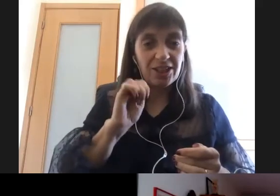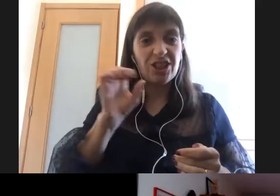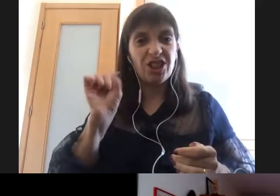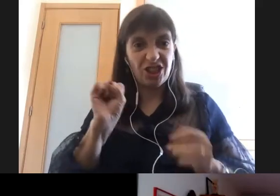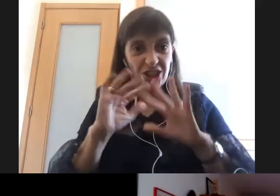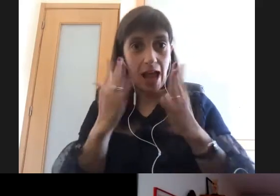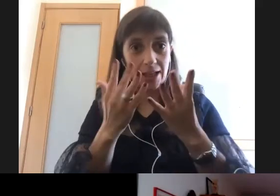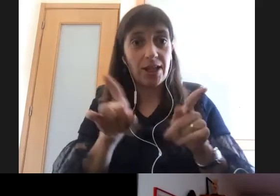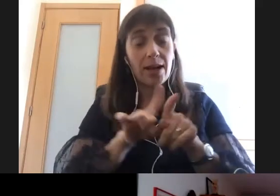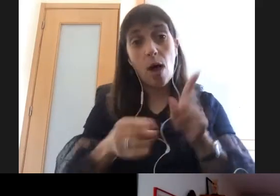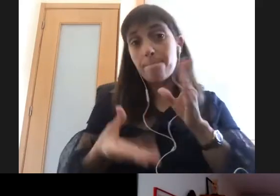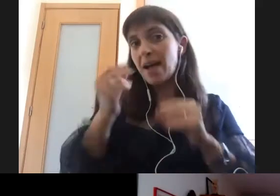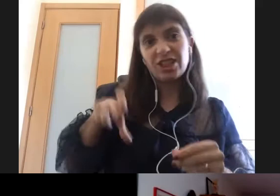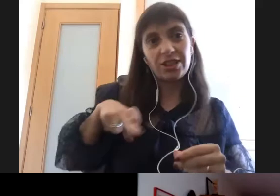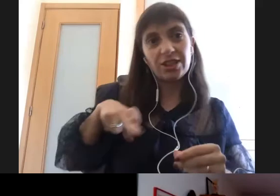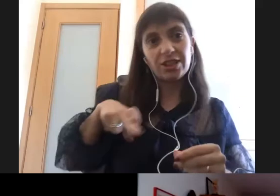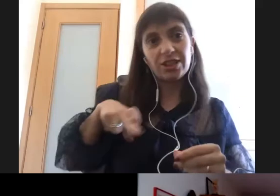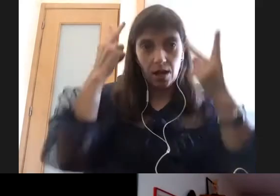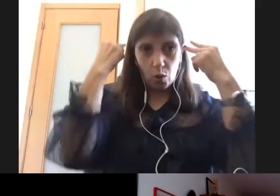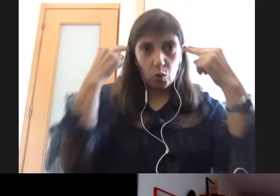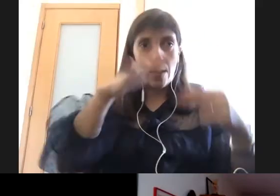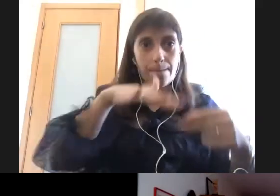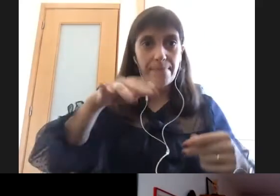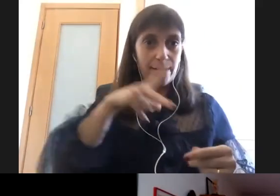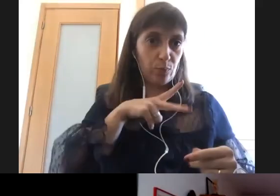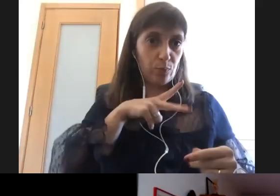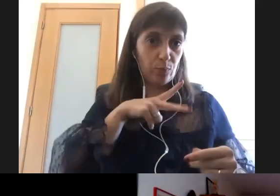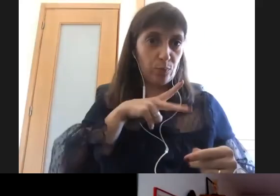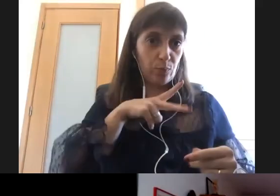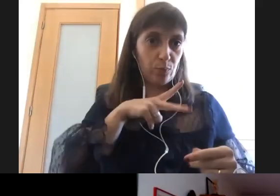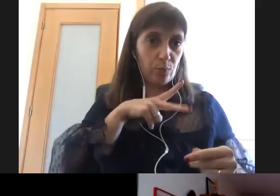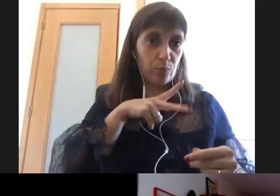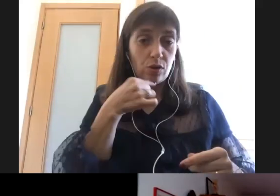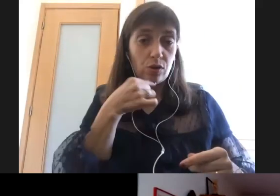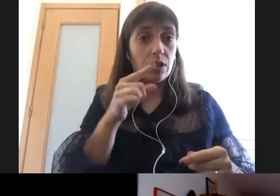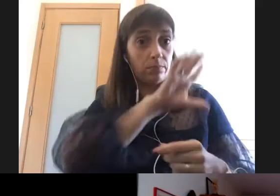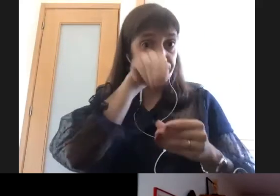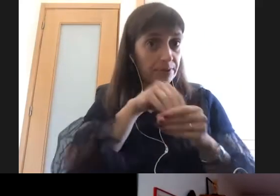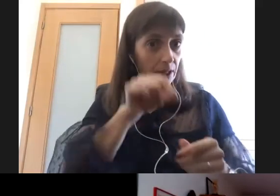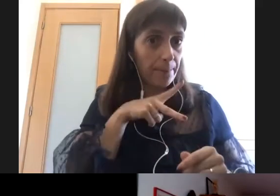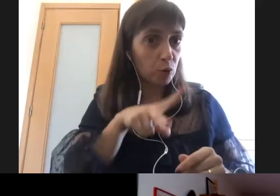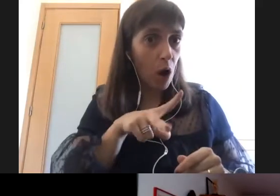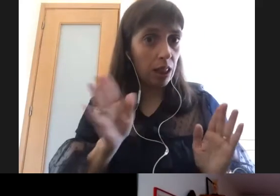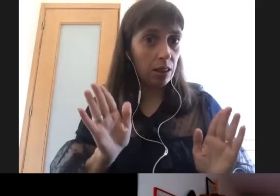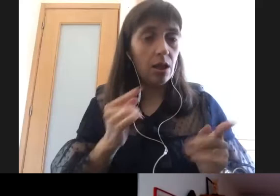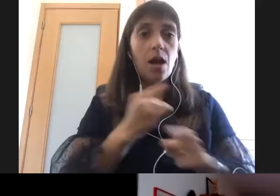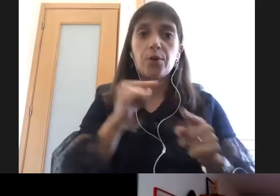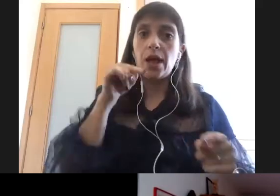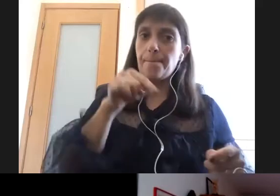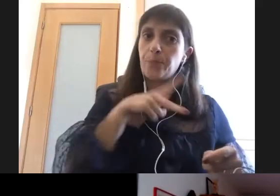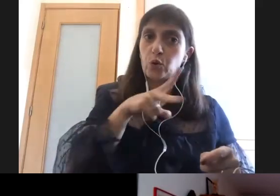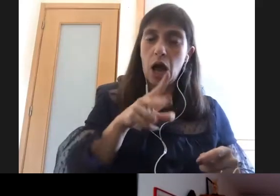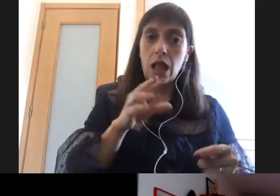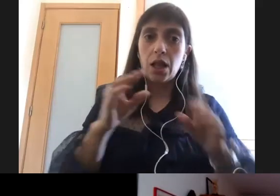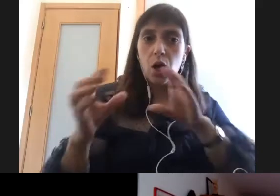E isso estou incluindo também Portugal. Não havia, em Portugal, no continente